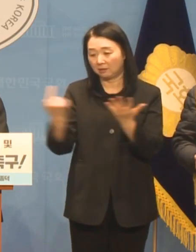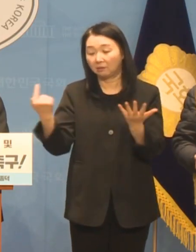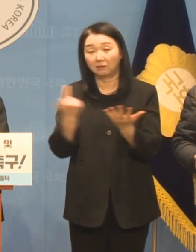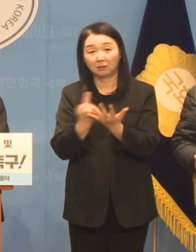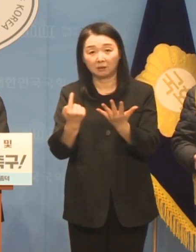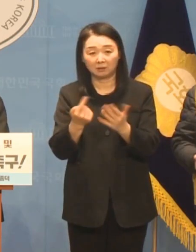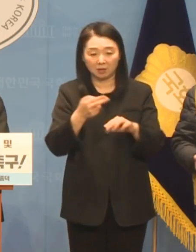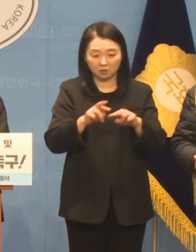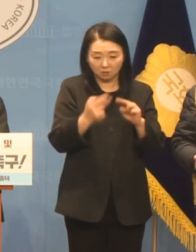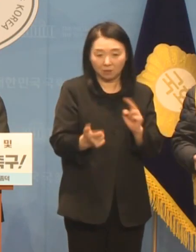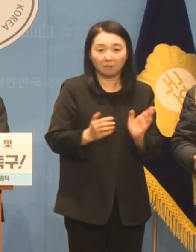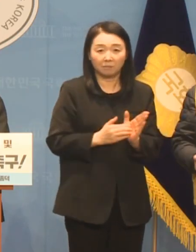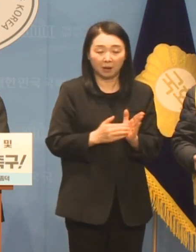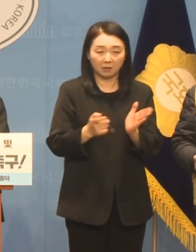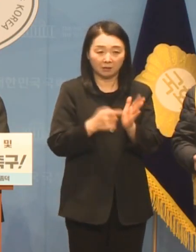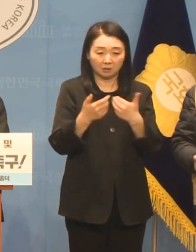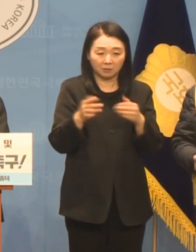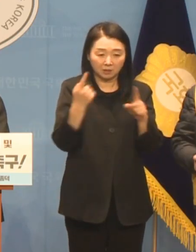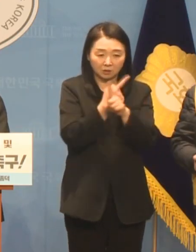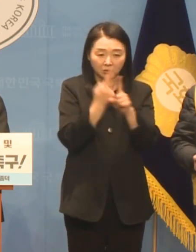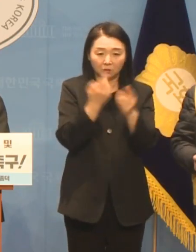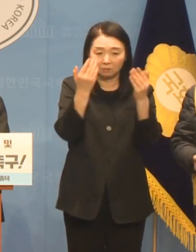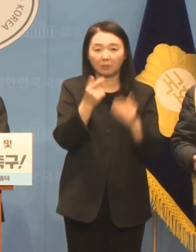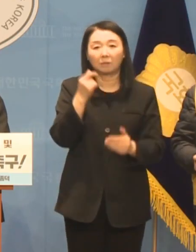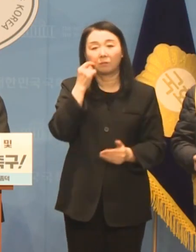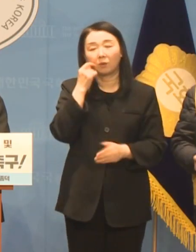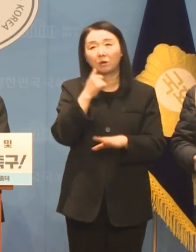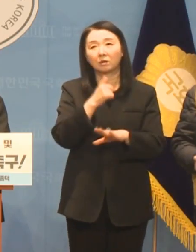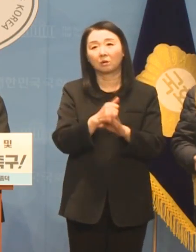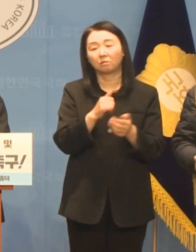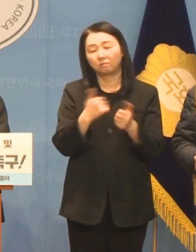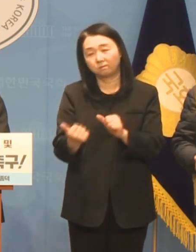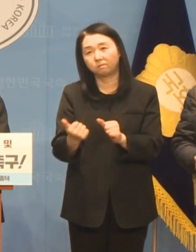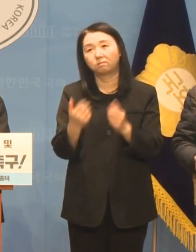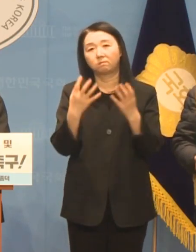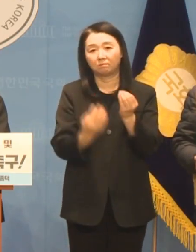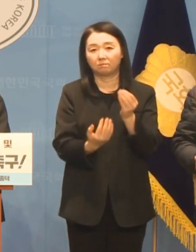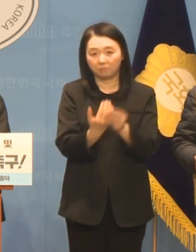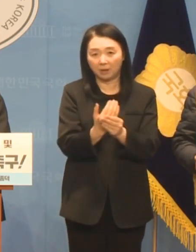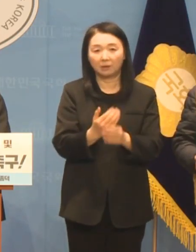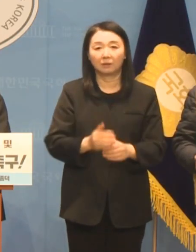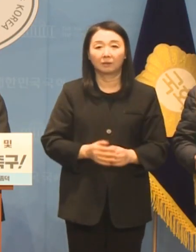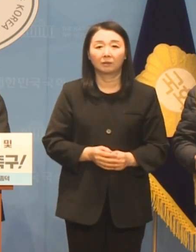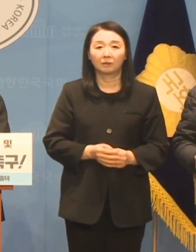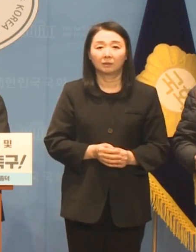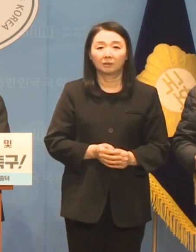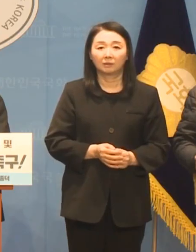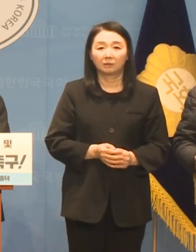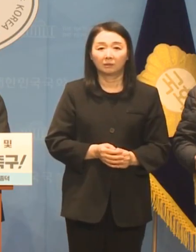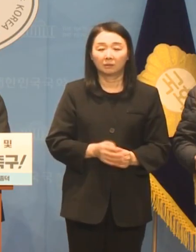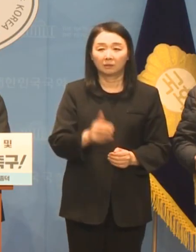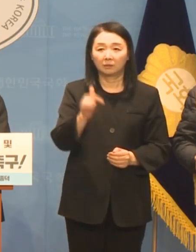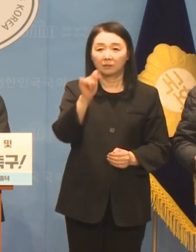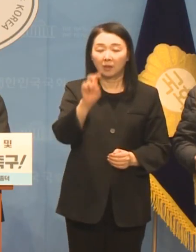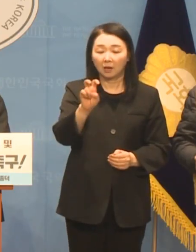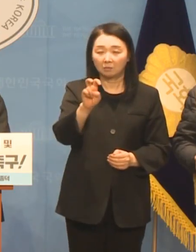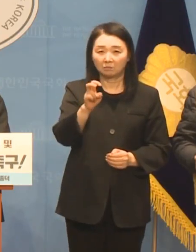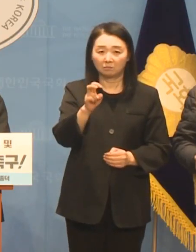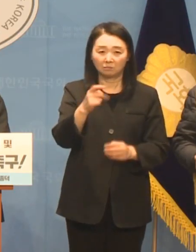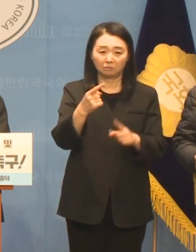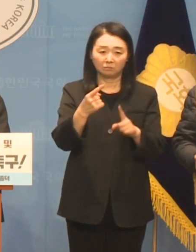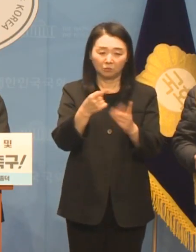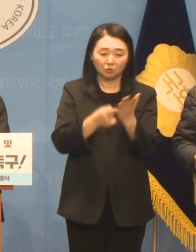공백으로 응급실에서 치료를 받지 못해 목숨을 잃은 일이 발생했고 급한 암 수술은 몇